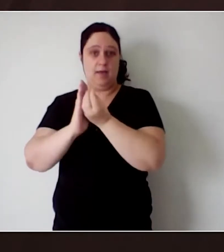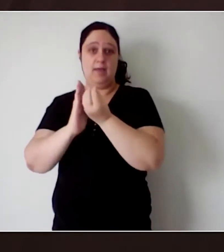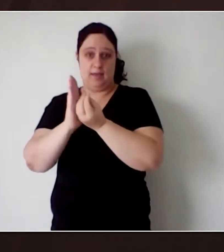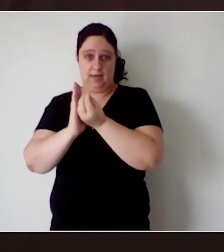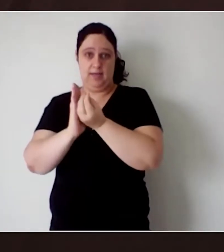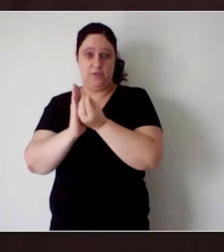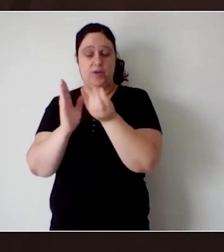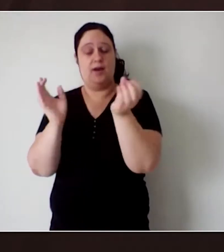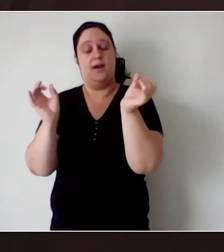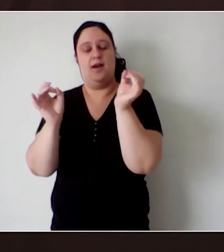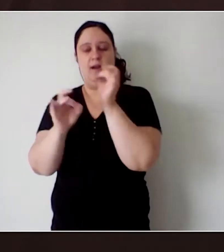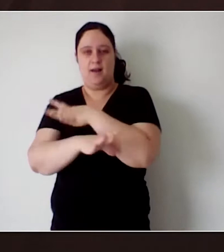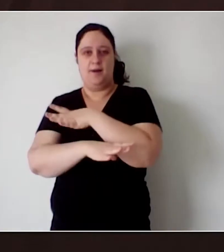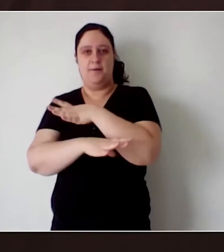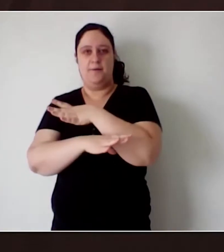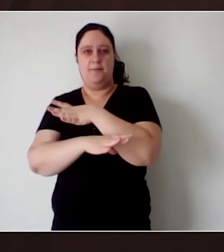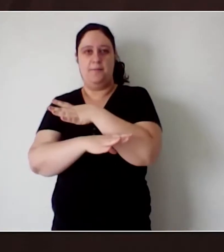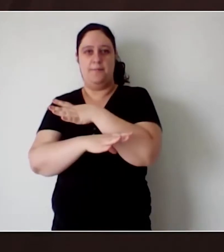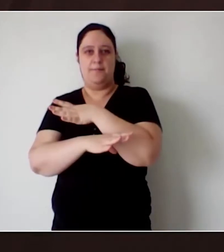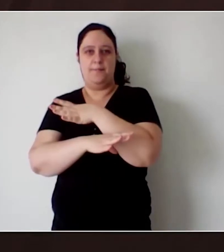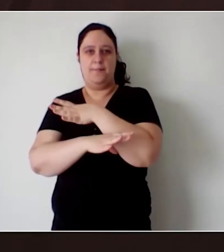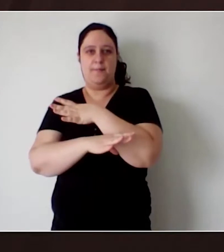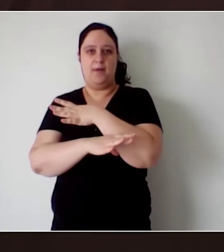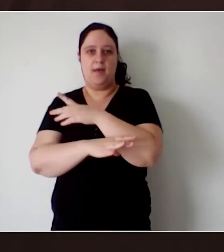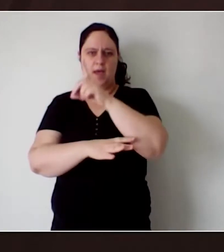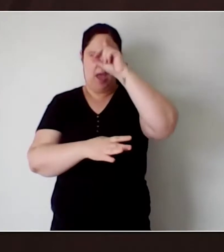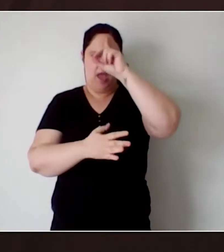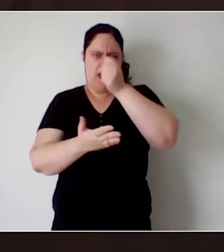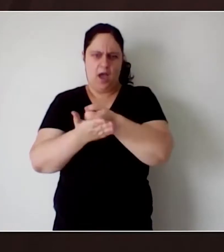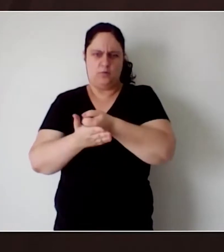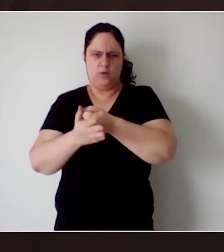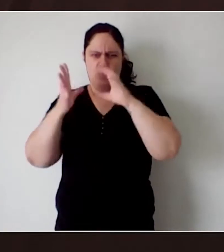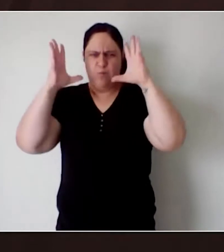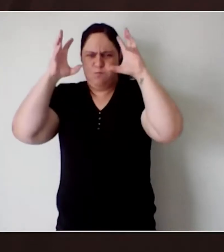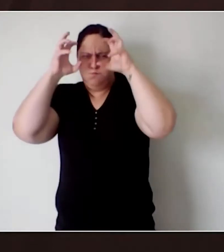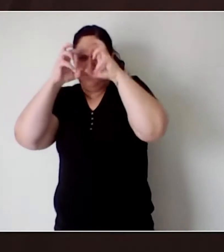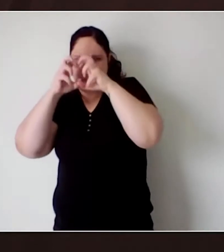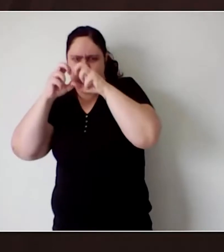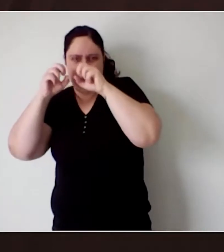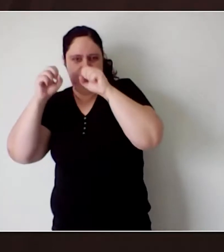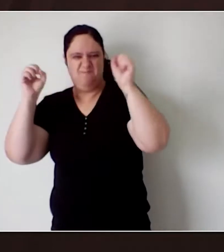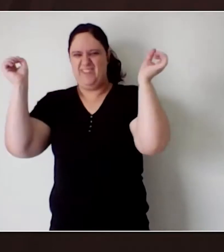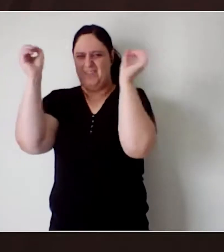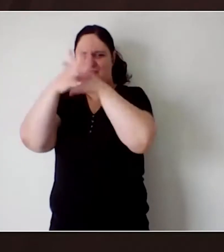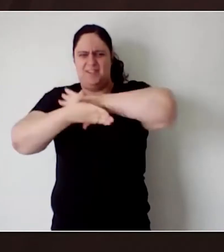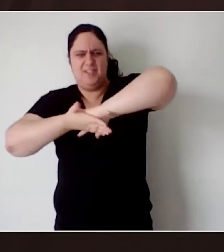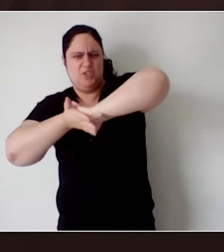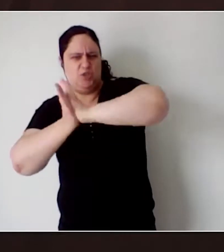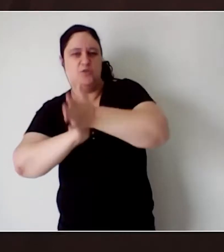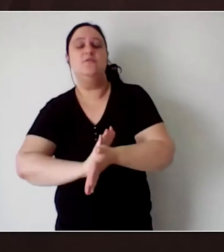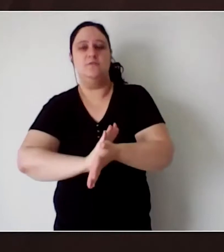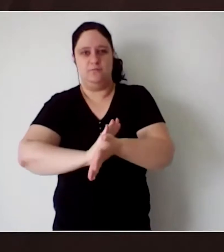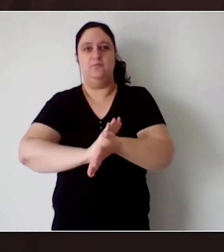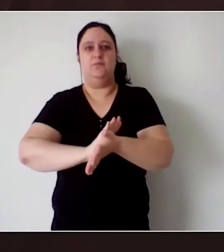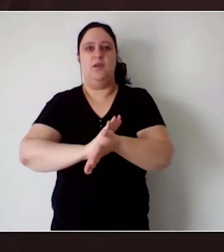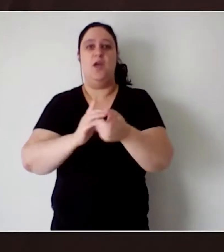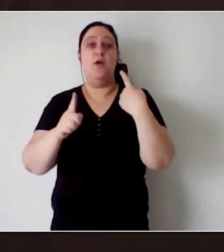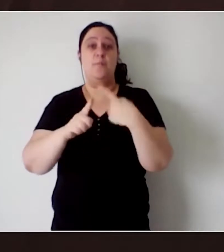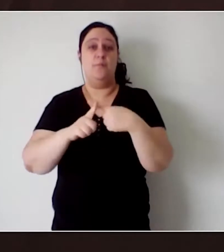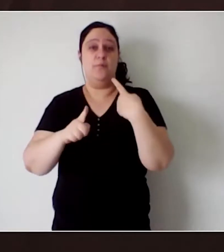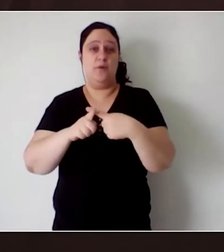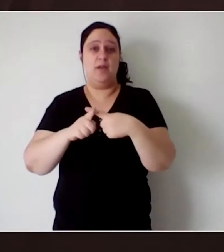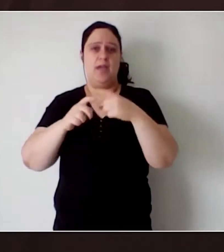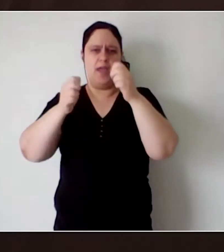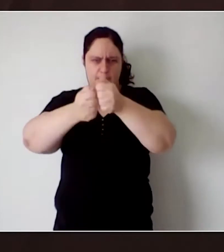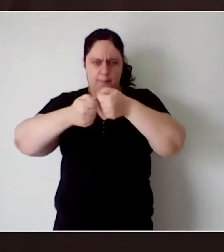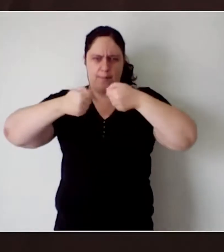toda a autoridade das trevas, porque contra a igreja edificada, as portas do Hades não têm mais força. Então, quando a igreja se tornar